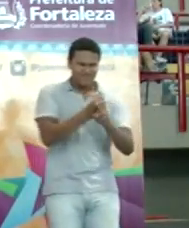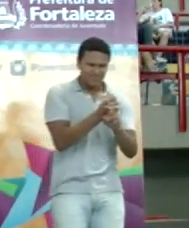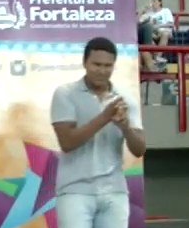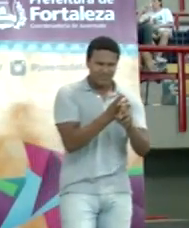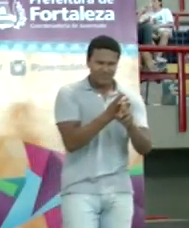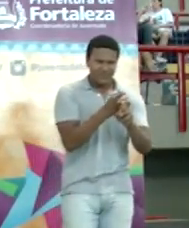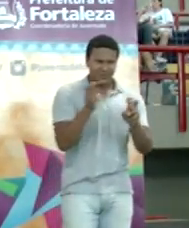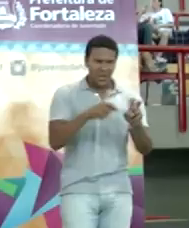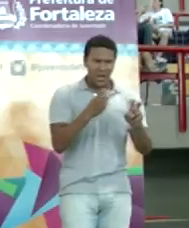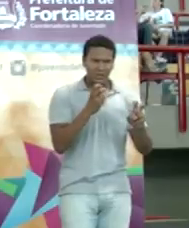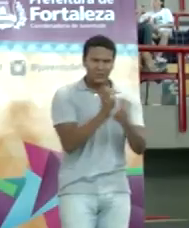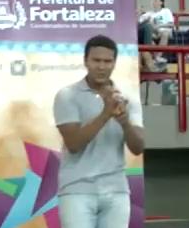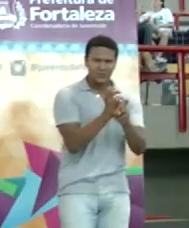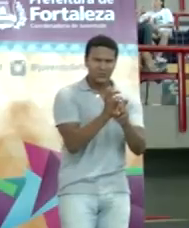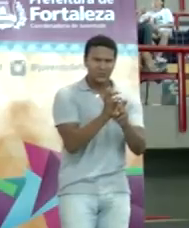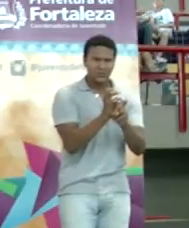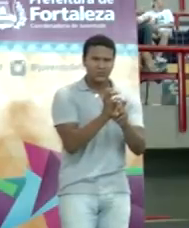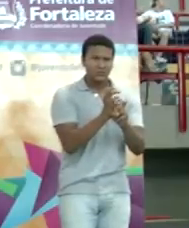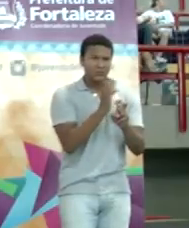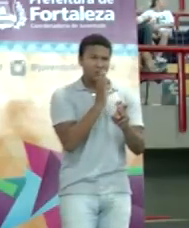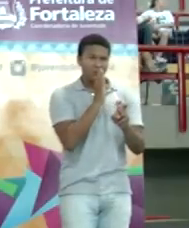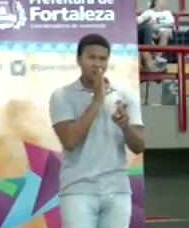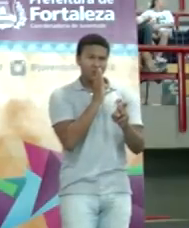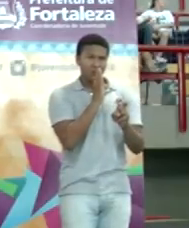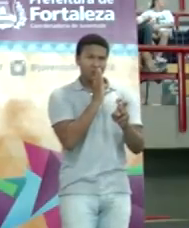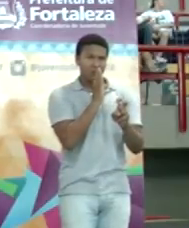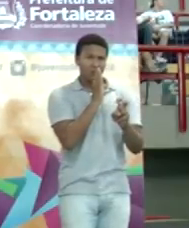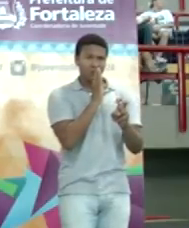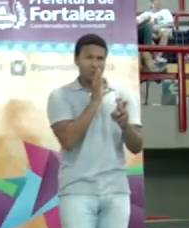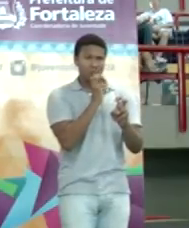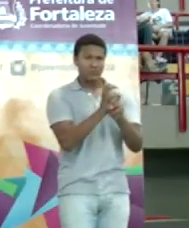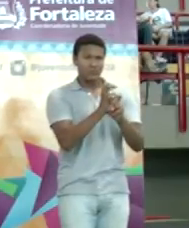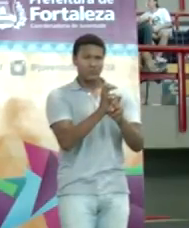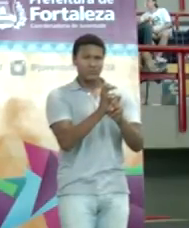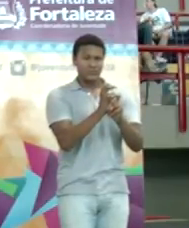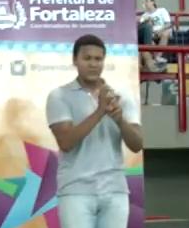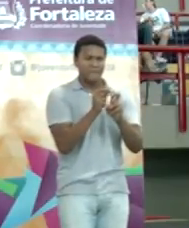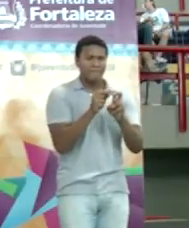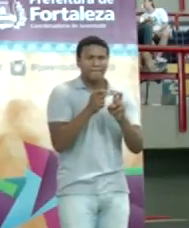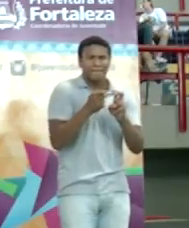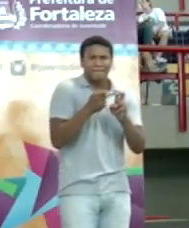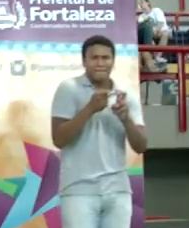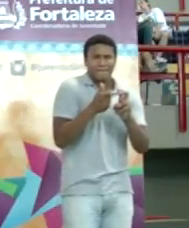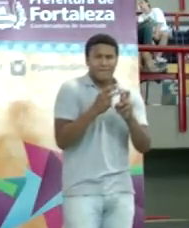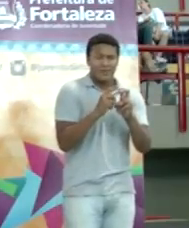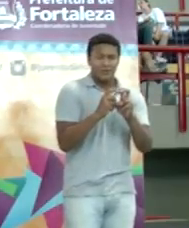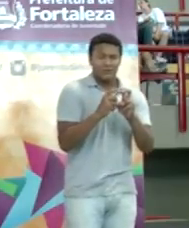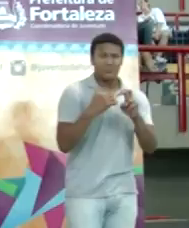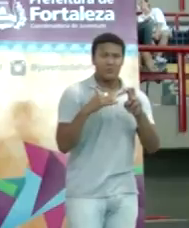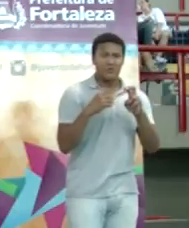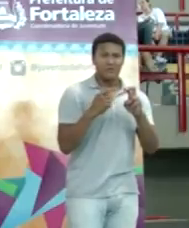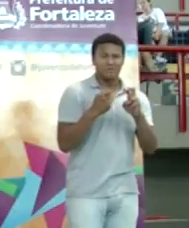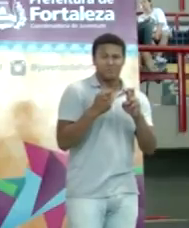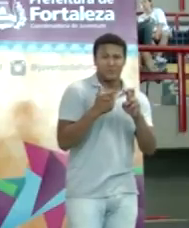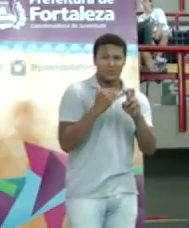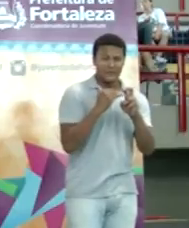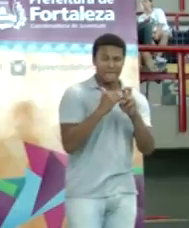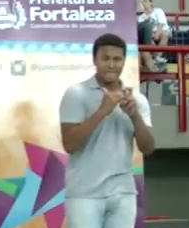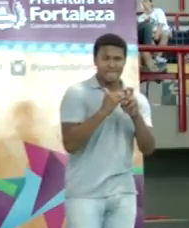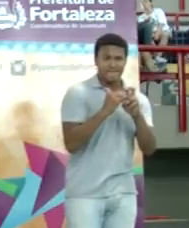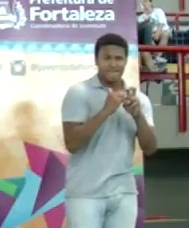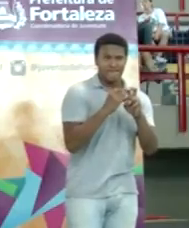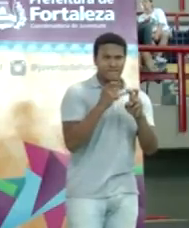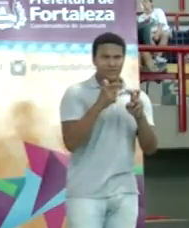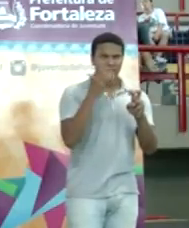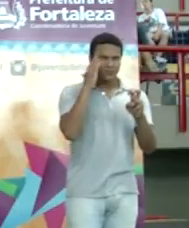aí essa cadeira vai ficar como, pessoal? Na iminência de entrar em movimento. Por quê? Porque a força de atrito é a